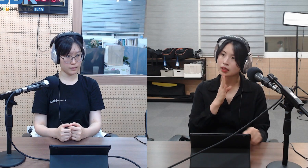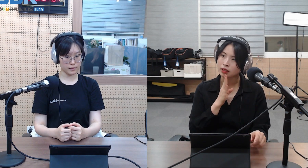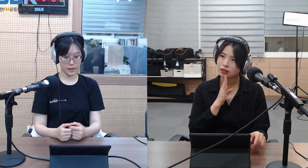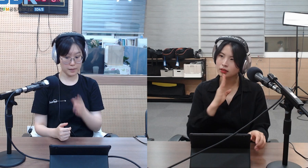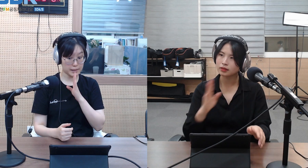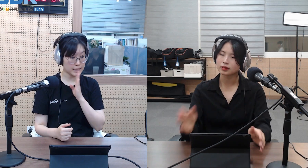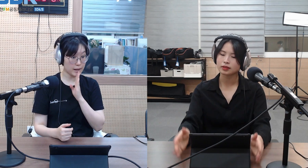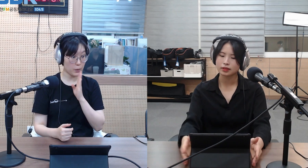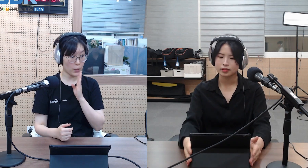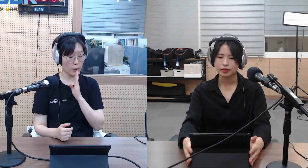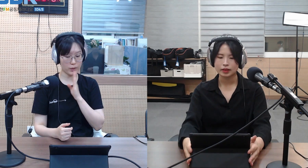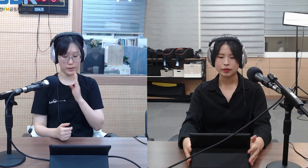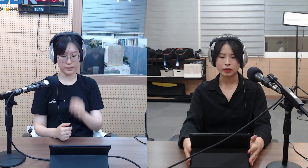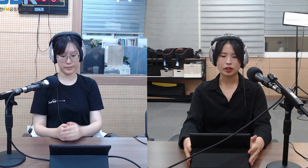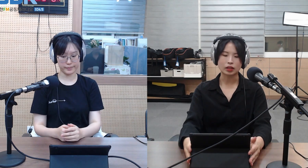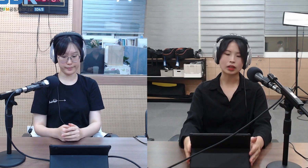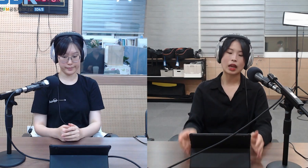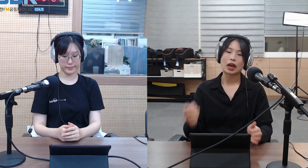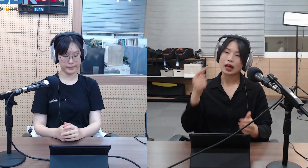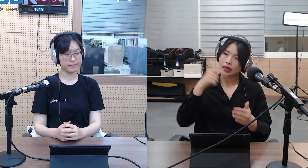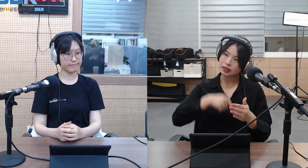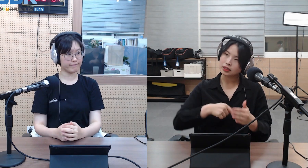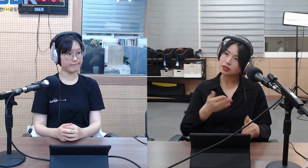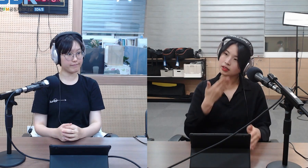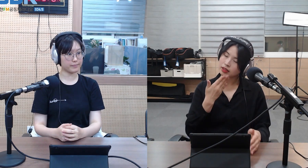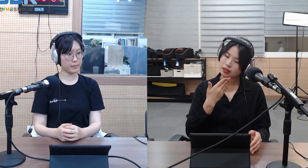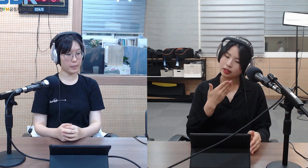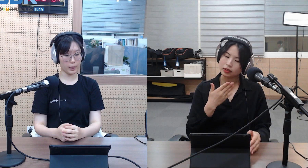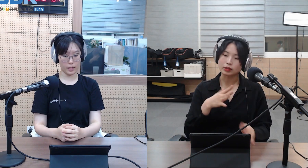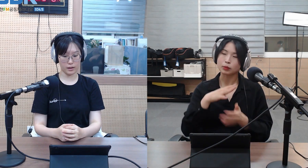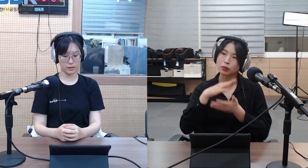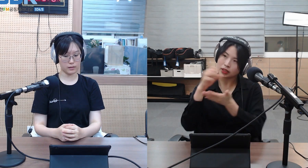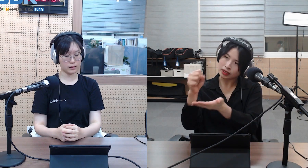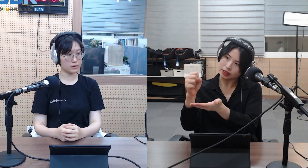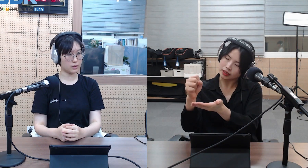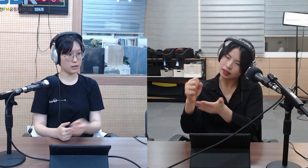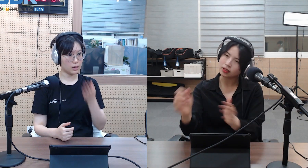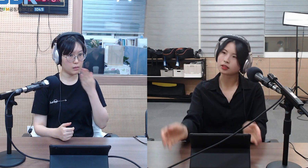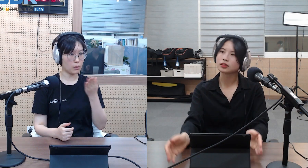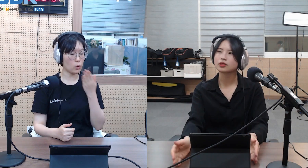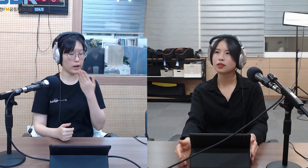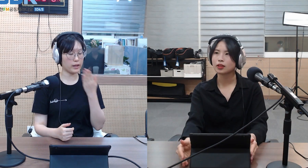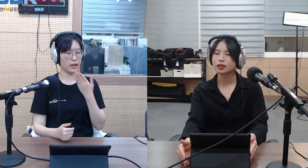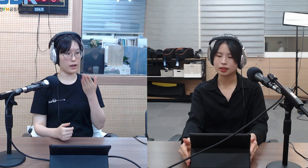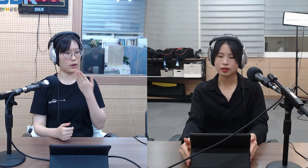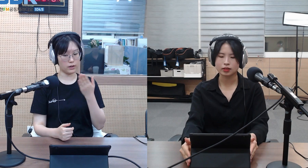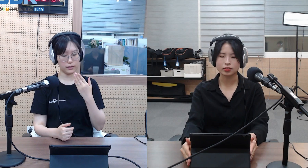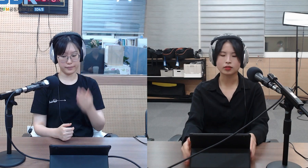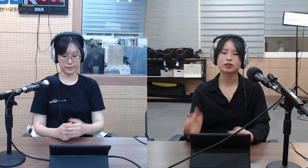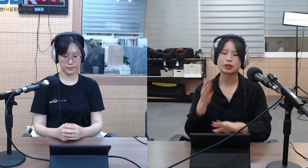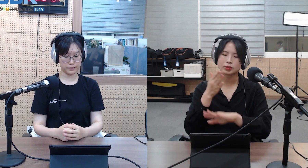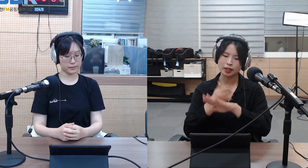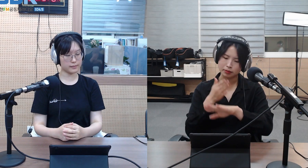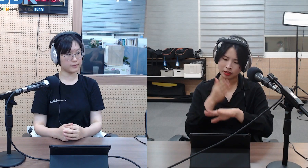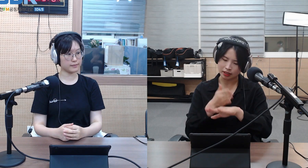맞나요? 맞아요. 네. 안에서 드시나요? 아니면 포장하시나요? 먹고 갈게요.